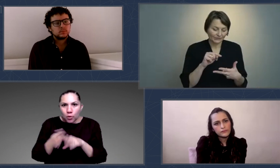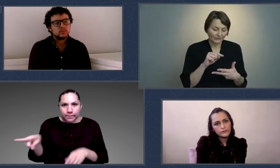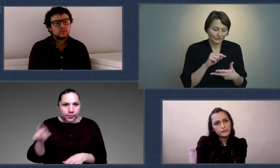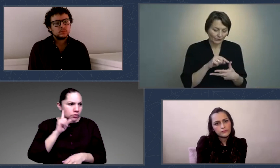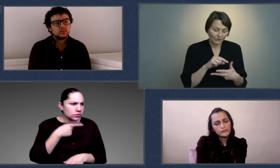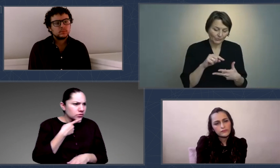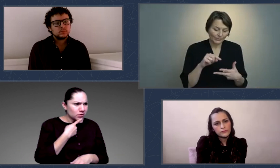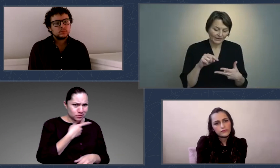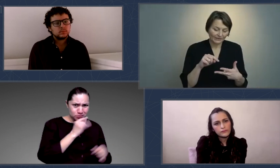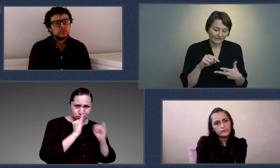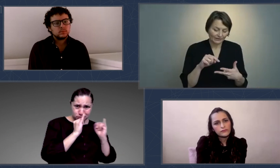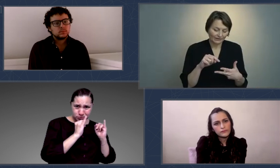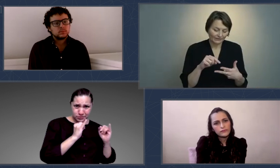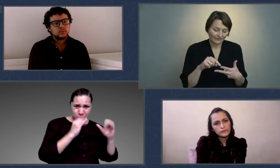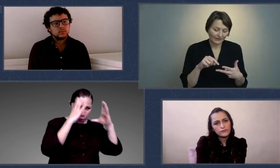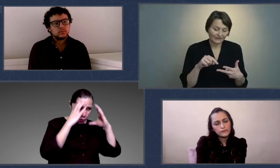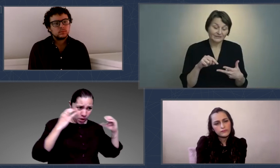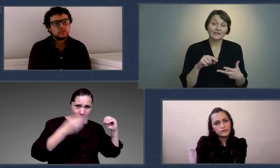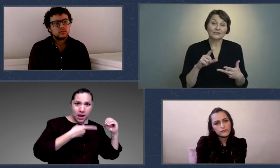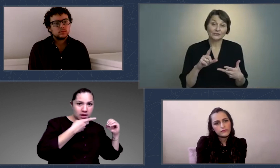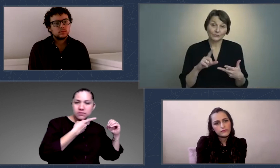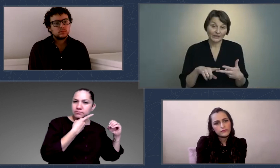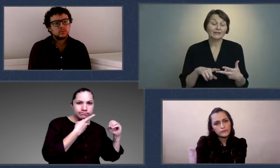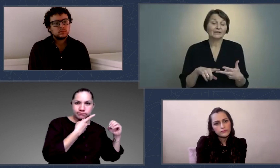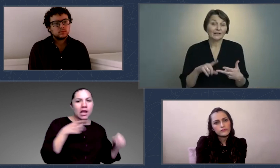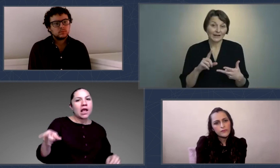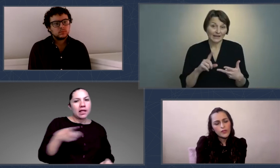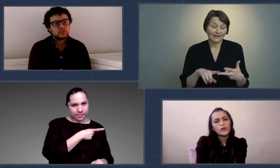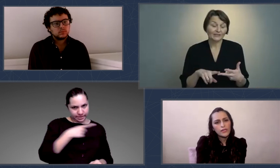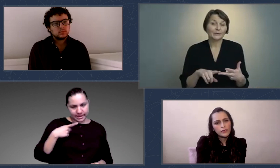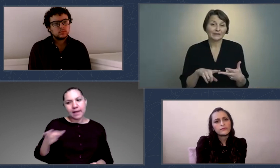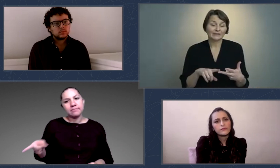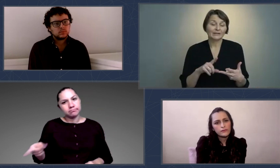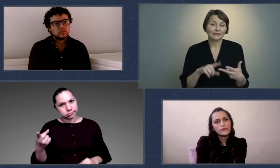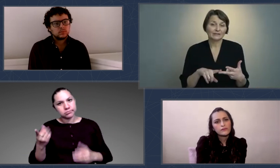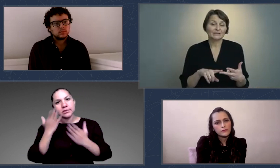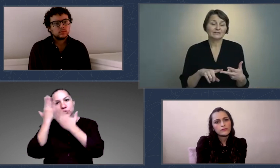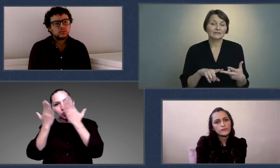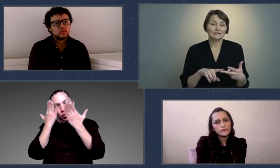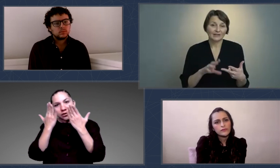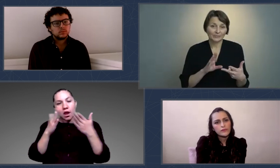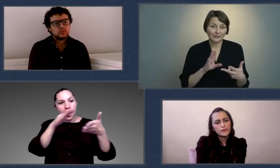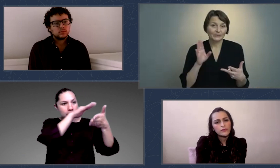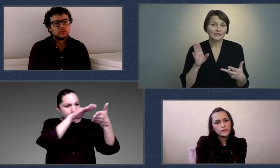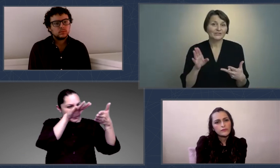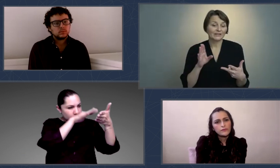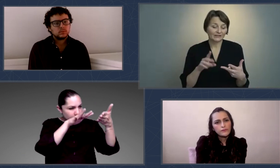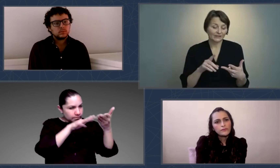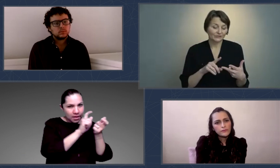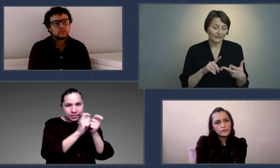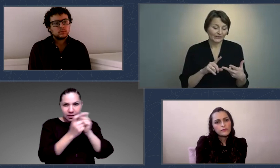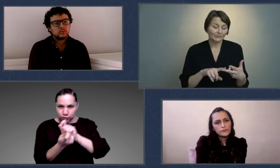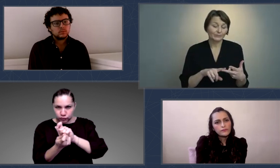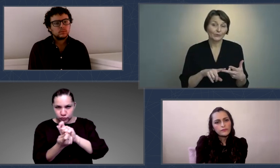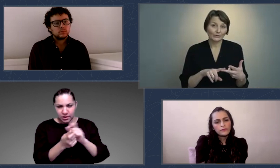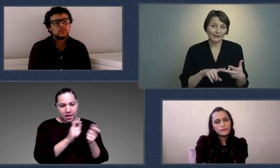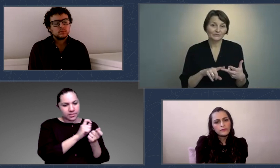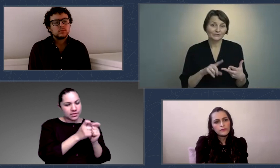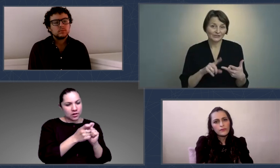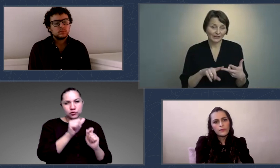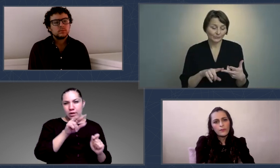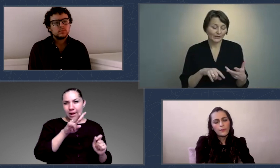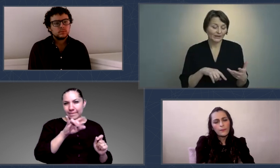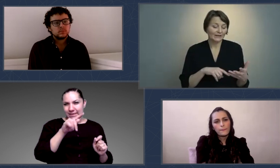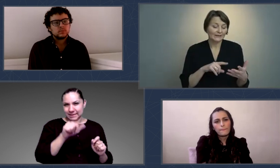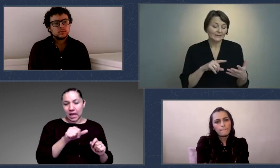un módulo sobre traducción a la vista de texto y después cómo se traduce a lengua de señas. Entonces, sé